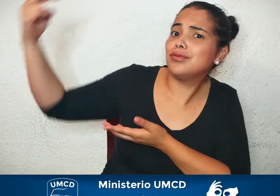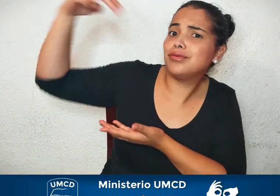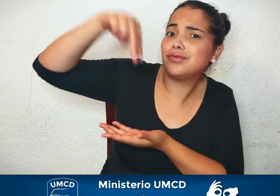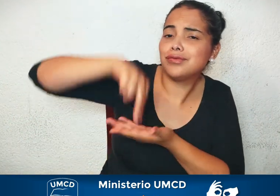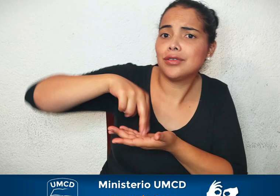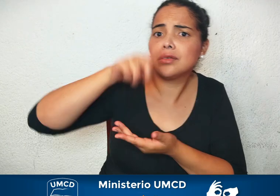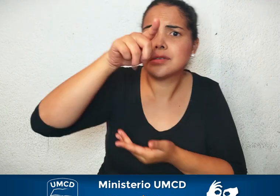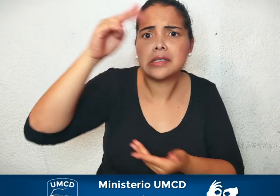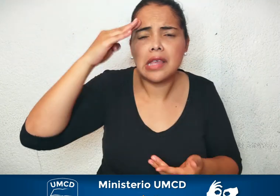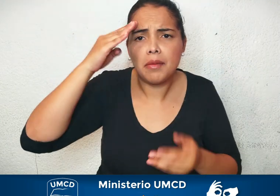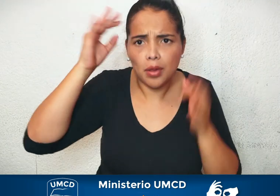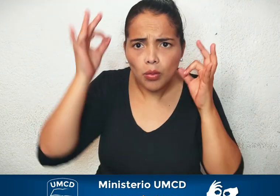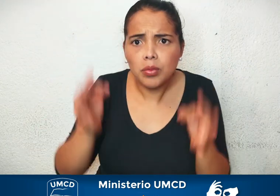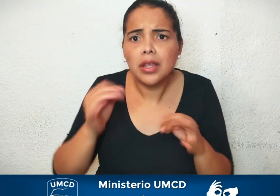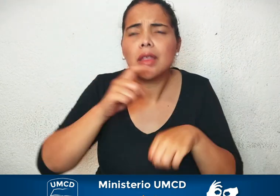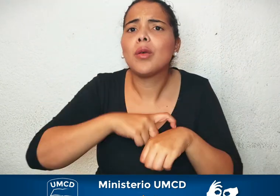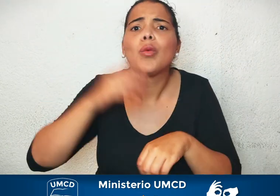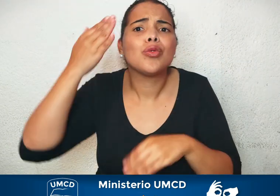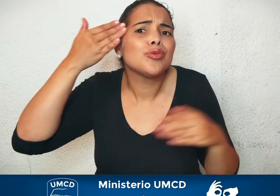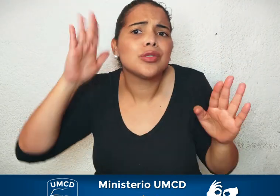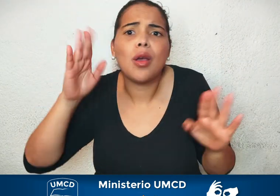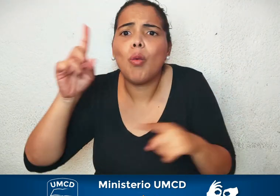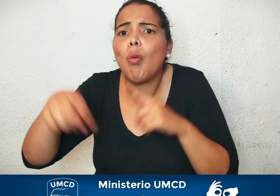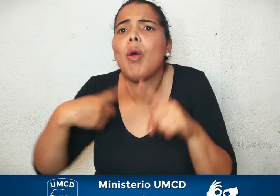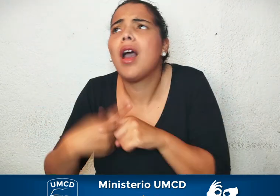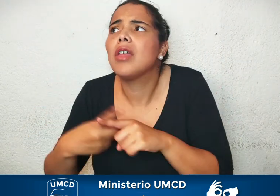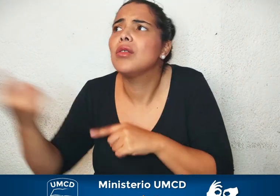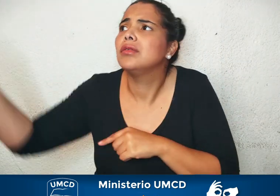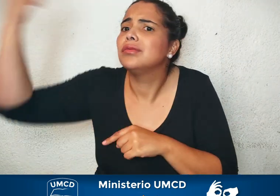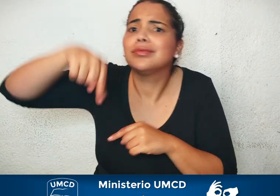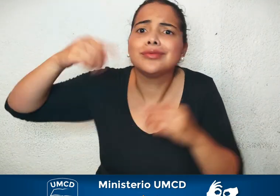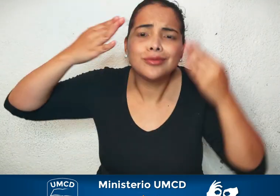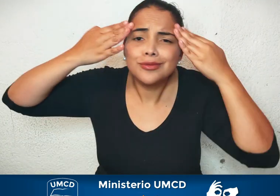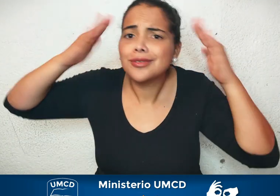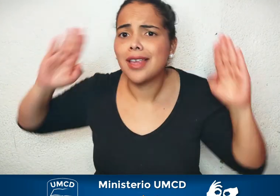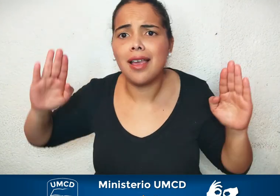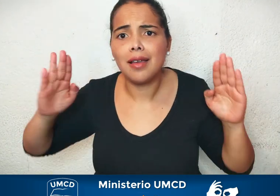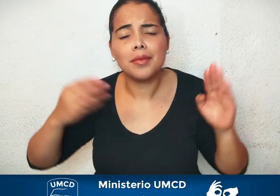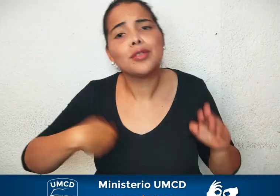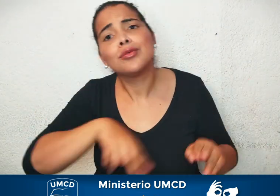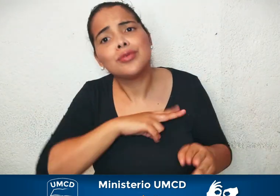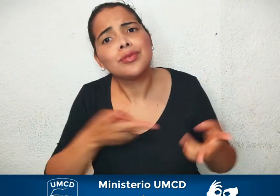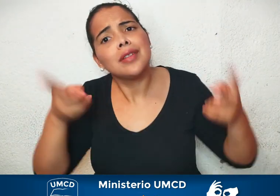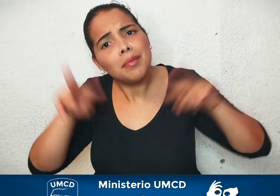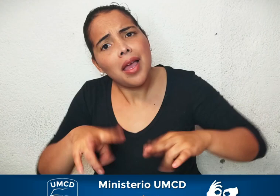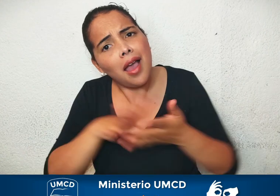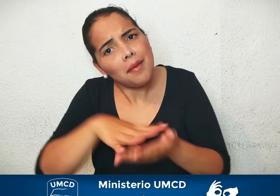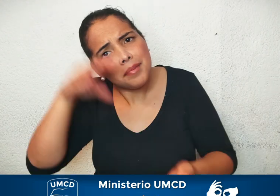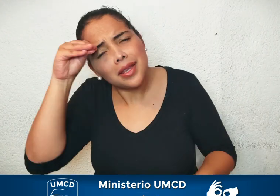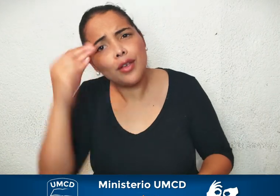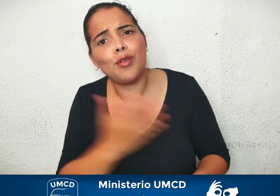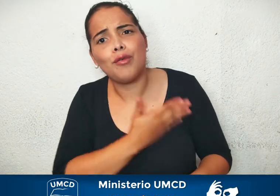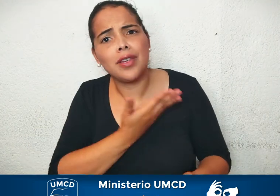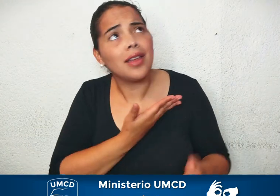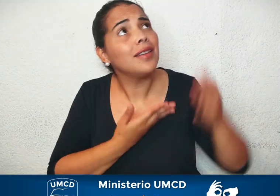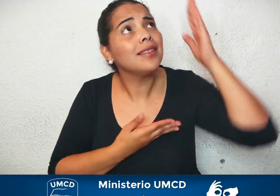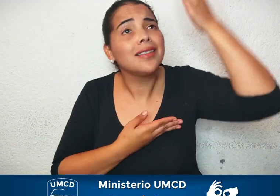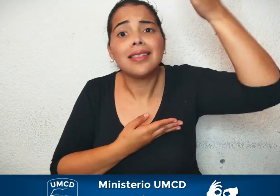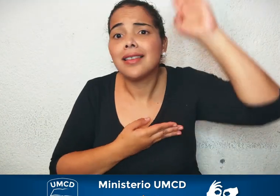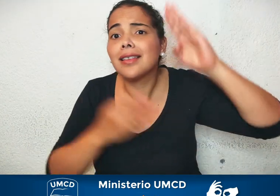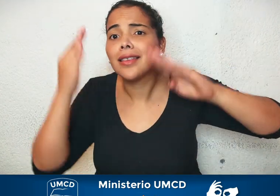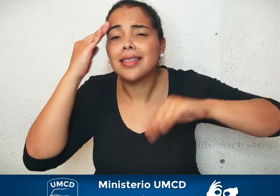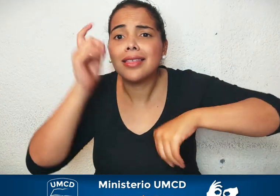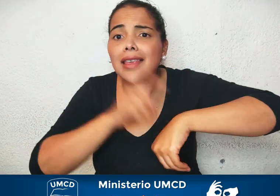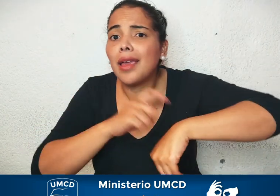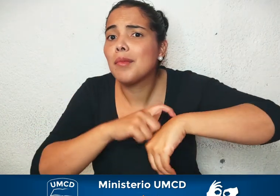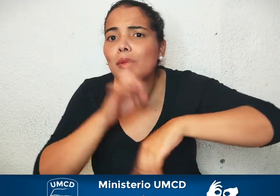nos dice que cuando vino el cumplimiento del tiempo, Dios envió a su Hijo. Lo mismo nos dice en 2 de Pedro, de que Dios no